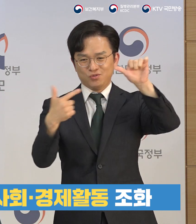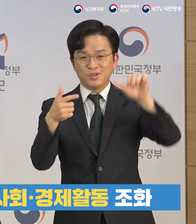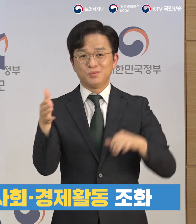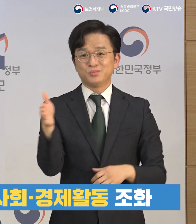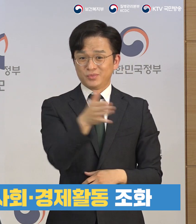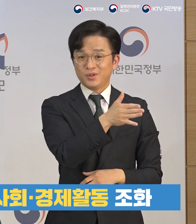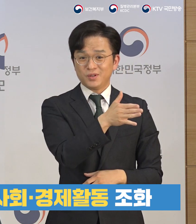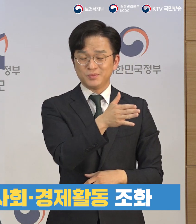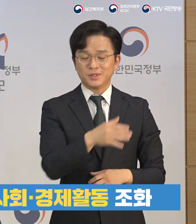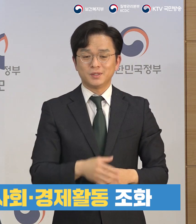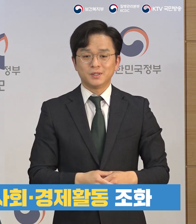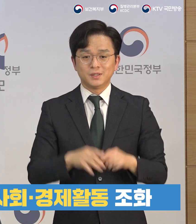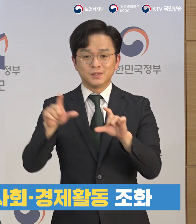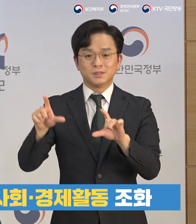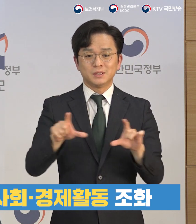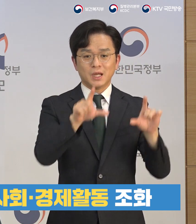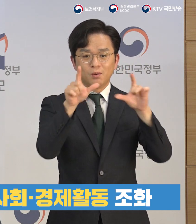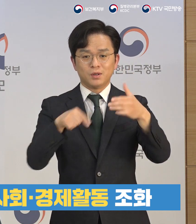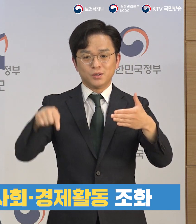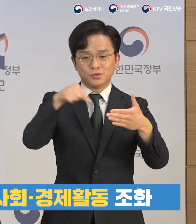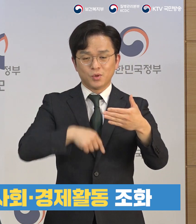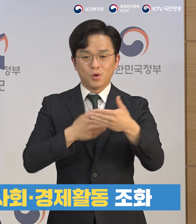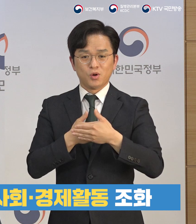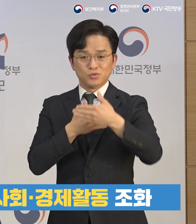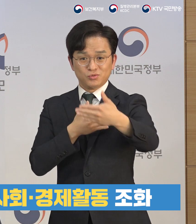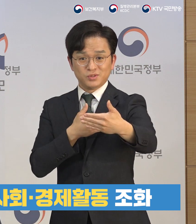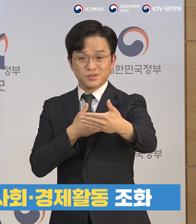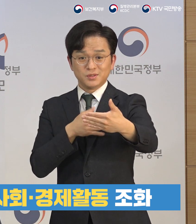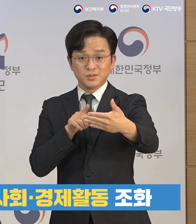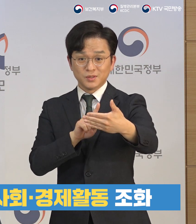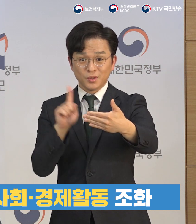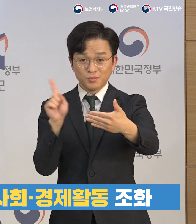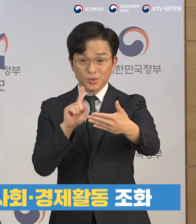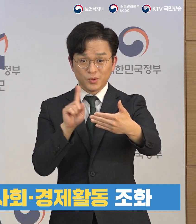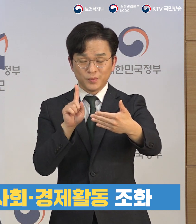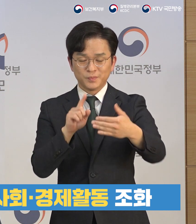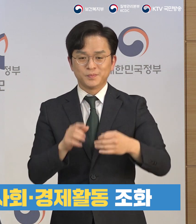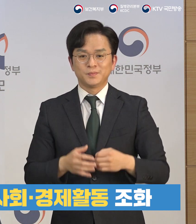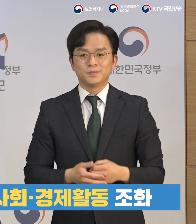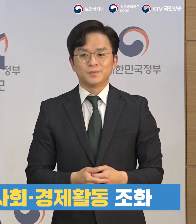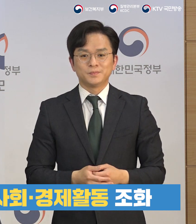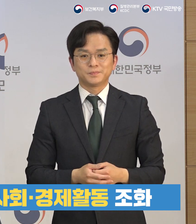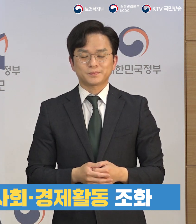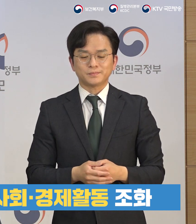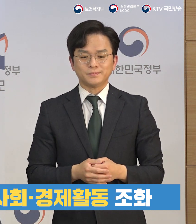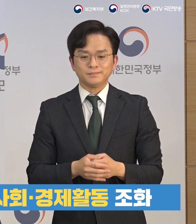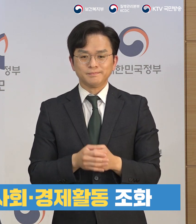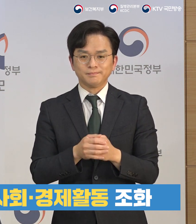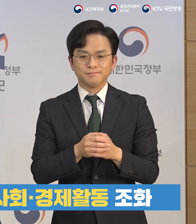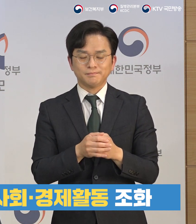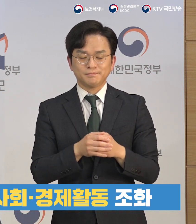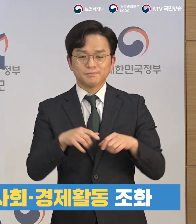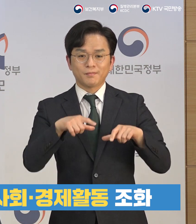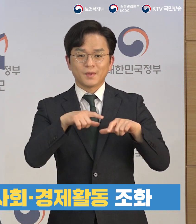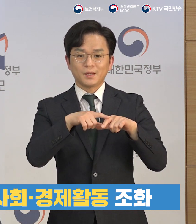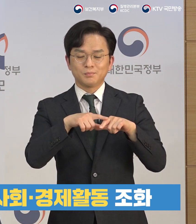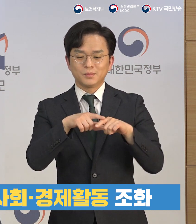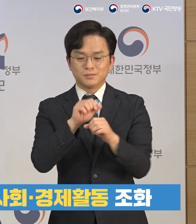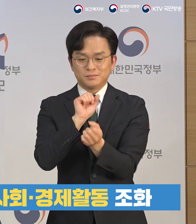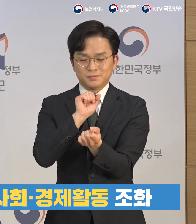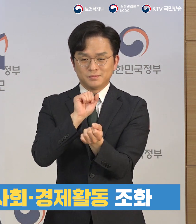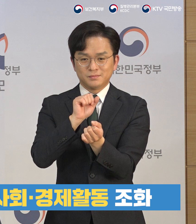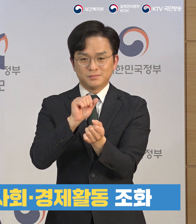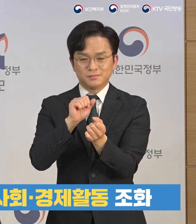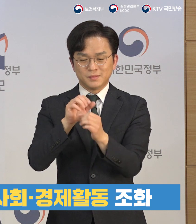생활 방 일측에 생활속 그리 죽이는 쿨라 일부가 장교가 될 것으로 예상됨에 따라 신종 감염병에